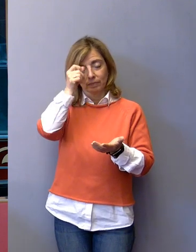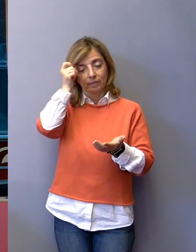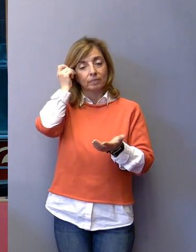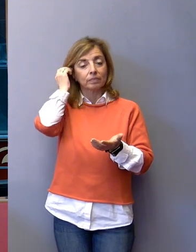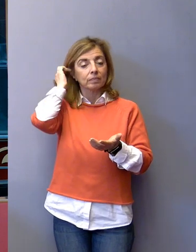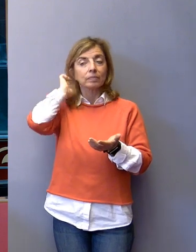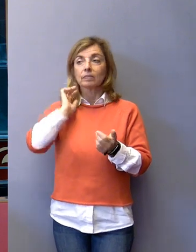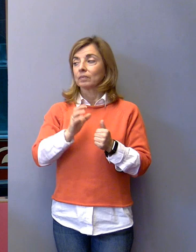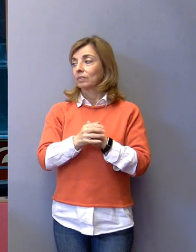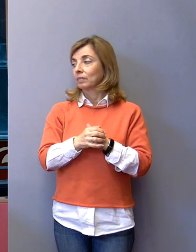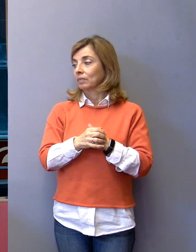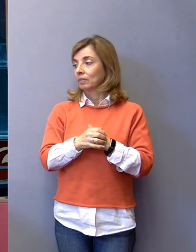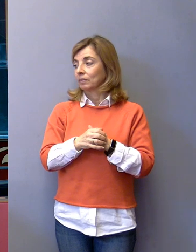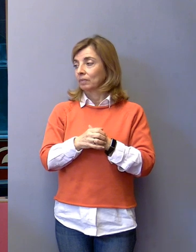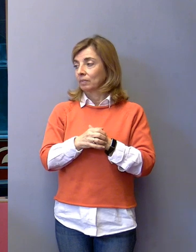allora